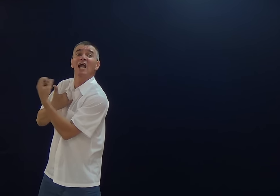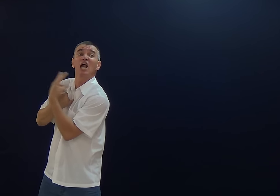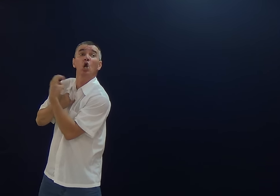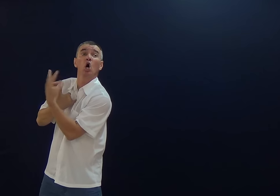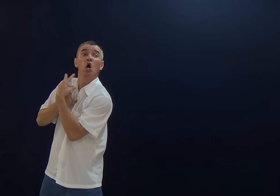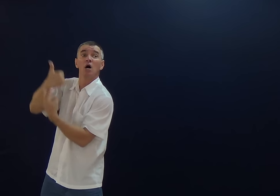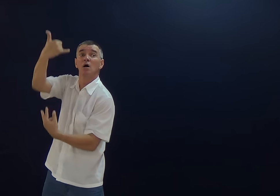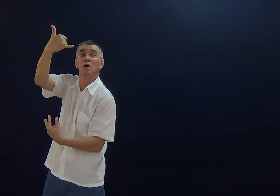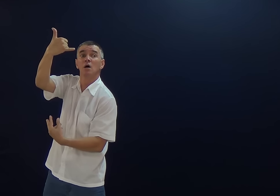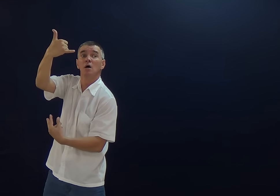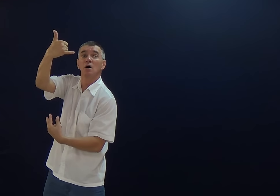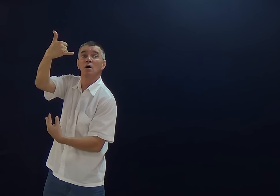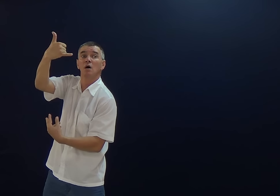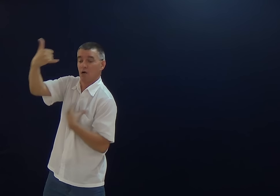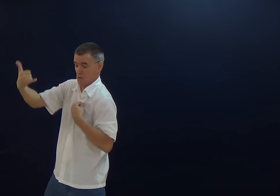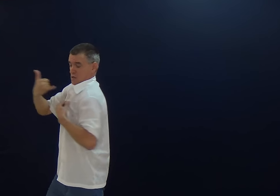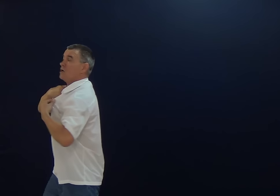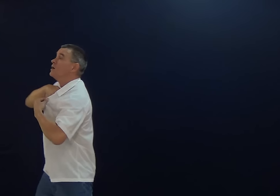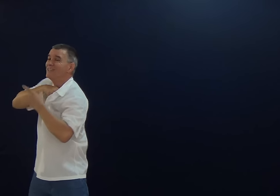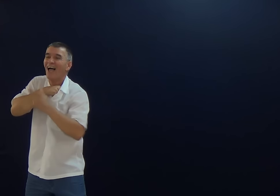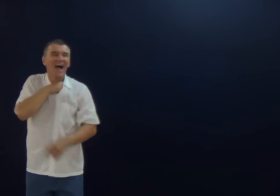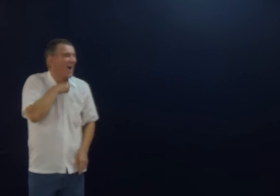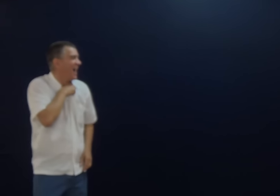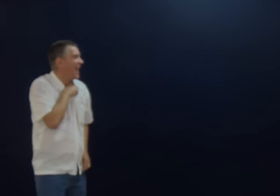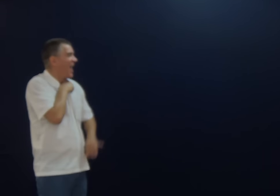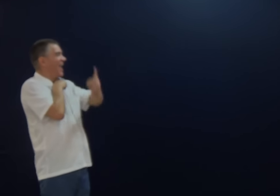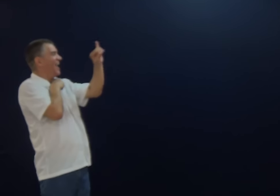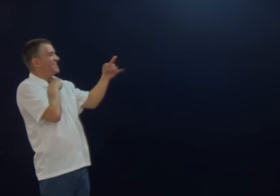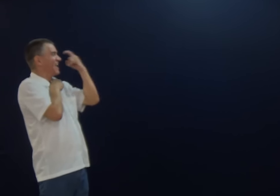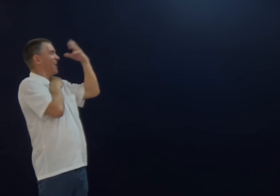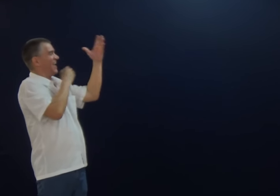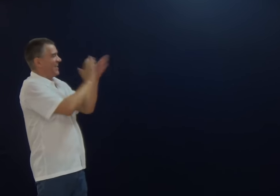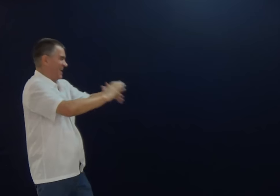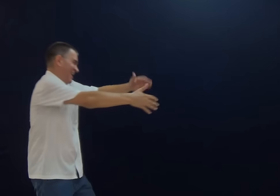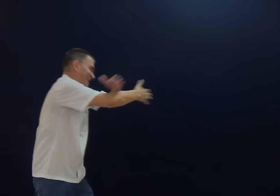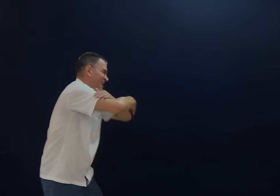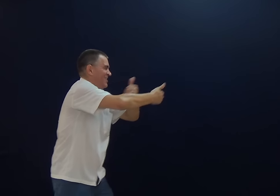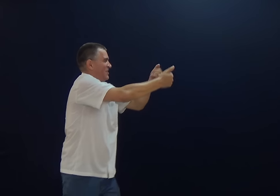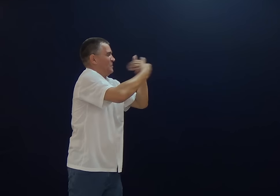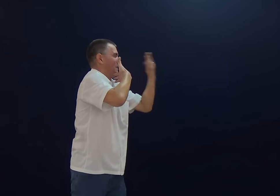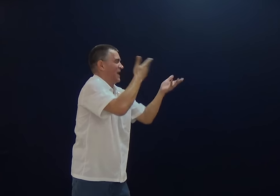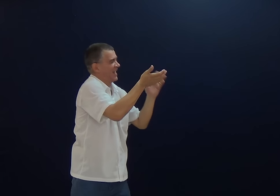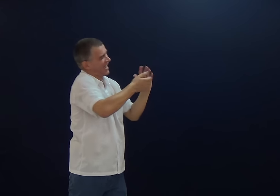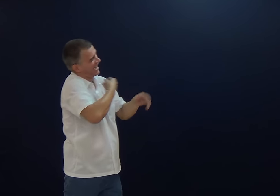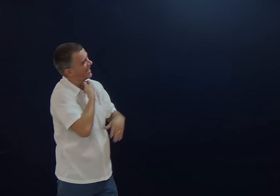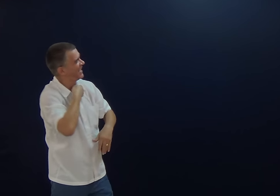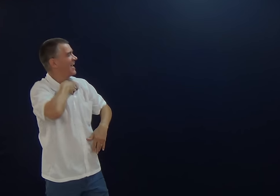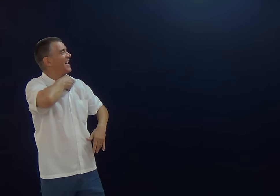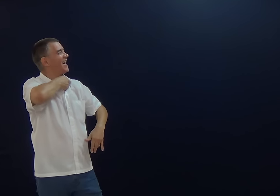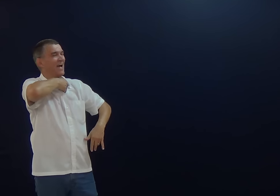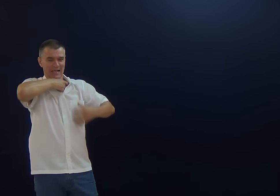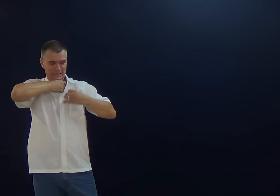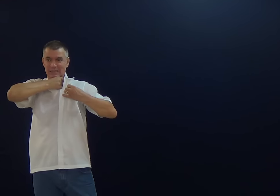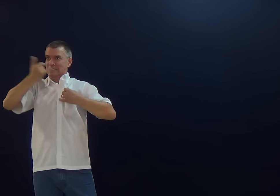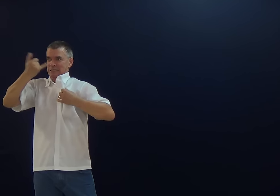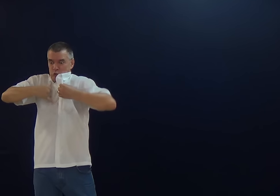fofoca entrou na igreja e ficou guardado como se ela tivesse guardado Ô Salomão beleza